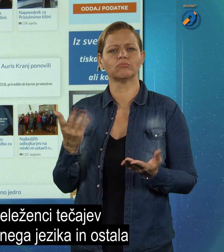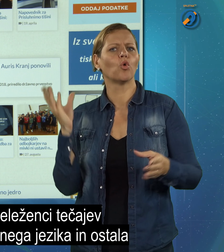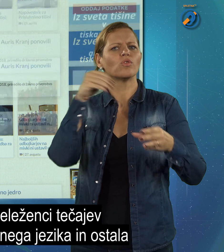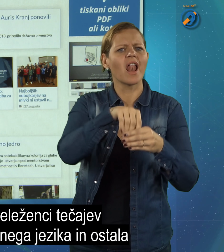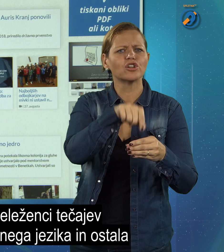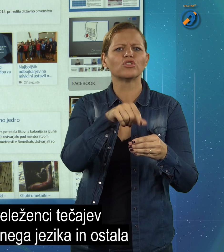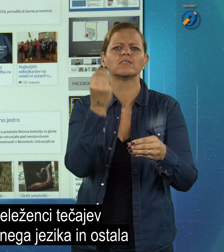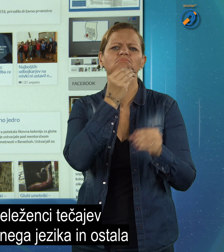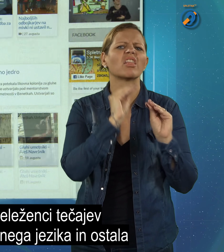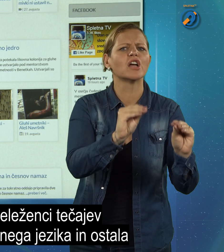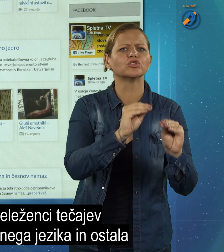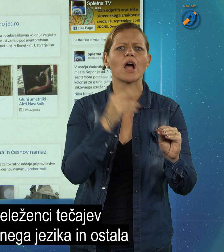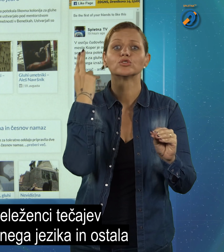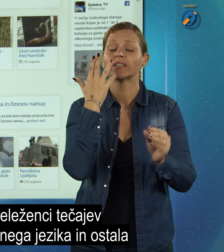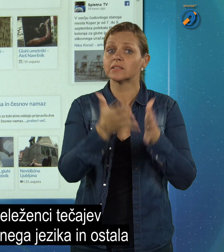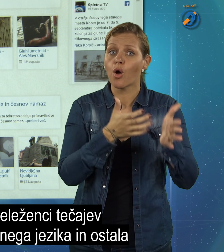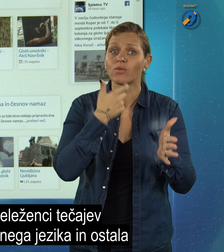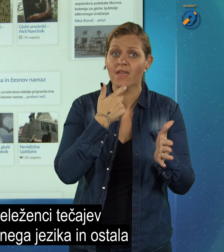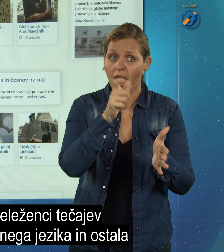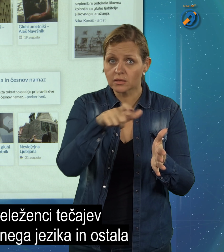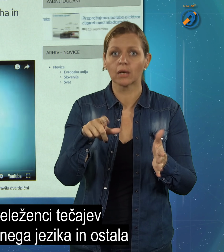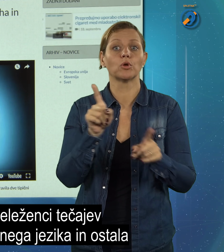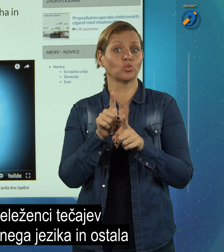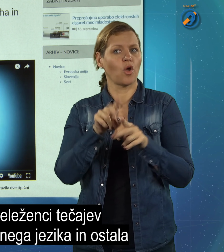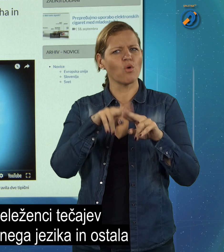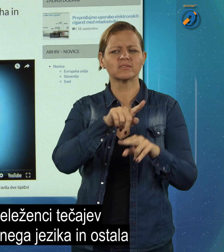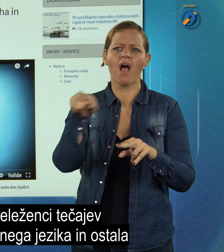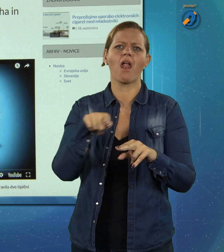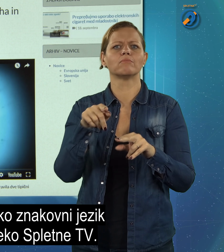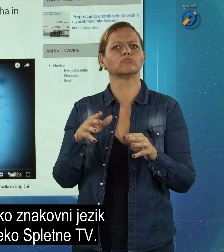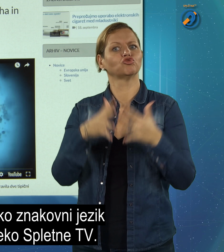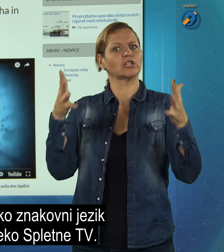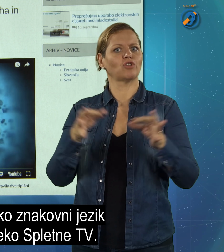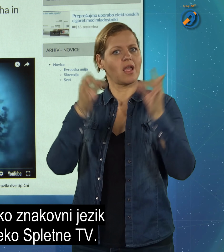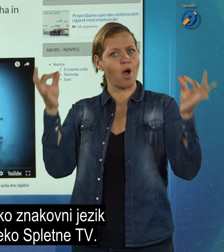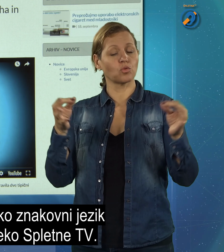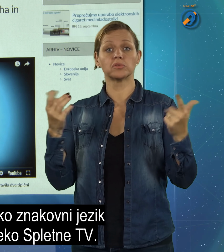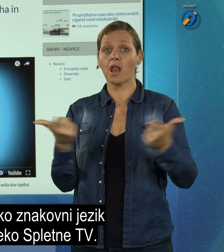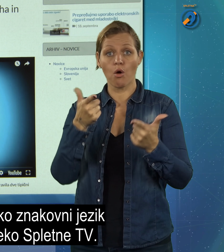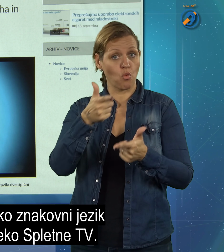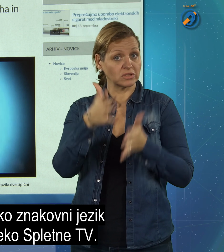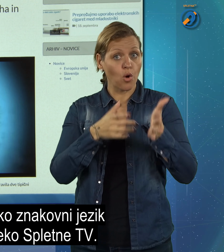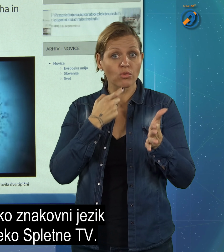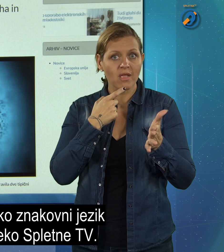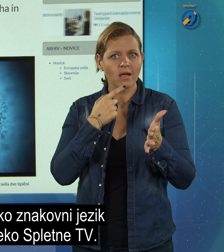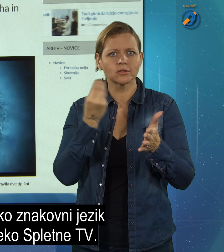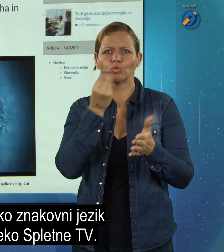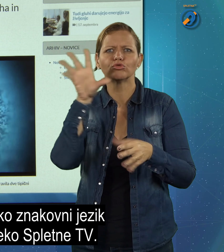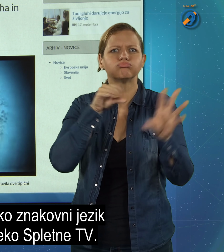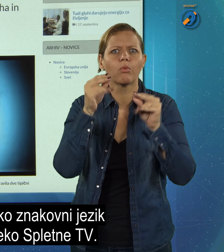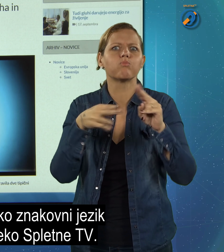tolmači, udeleženci tečajev slovenskega znakovnega jezika in ostala širša javnost lahko znakovni